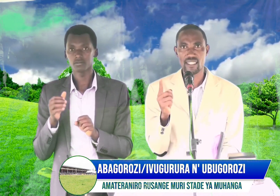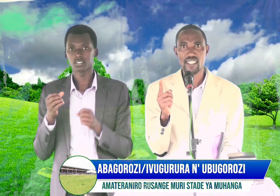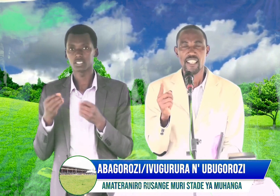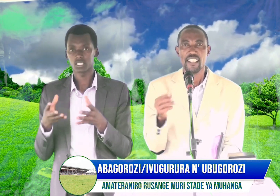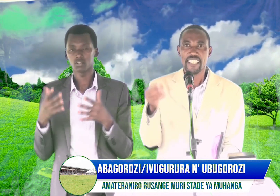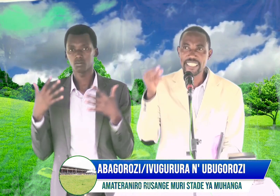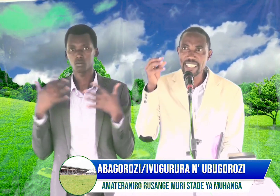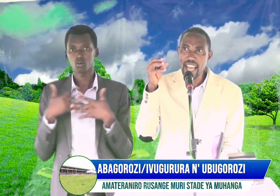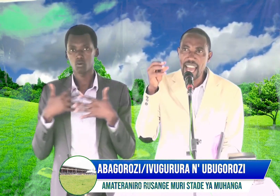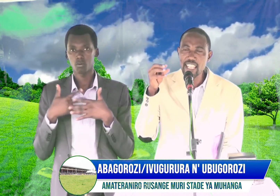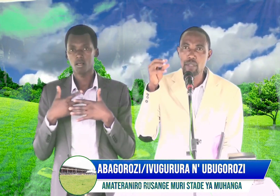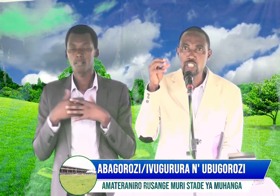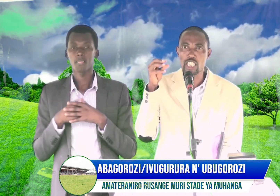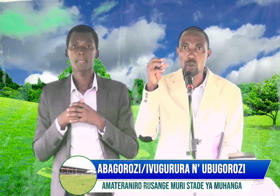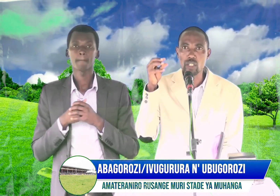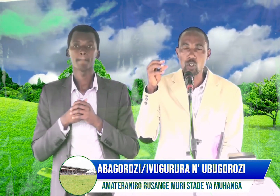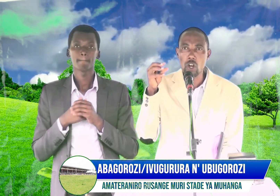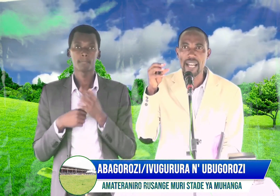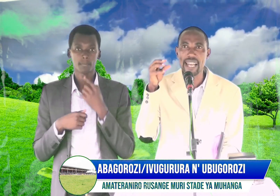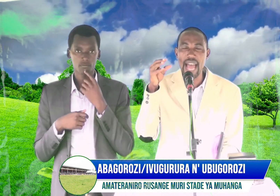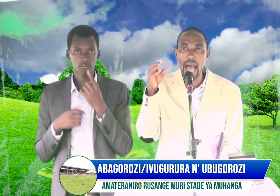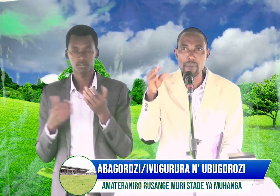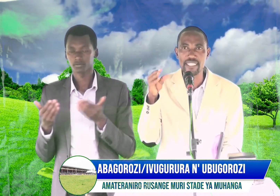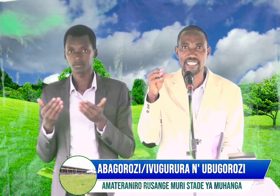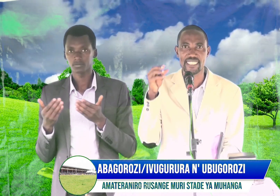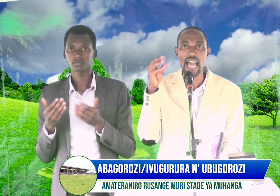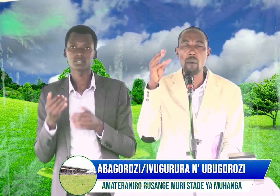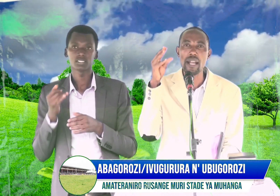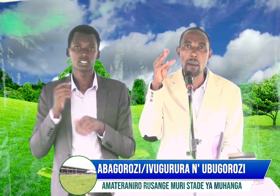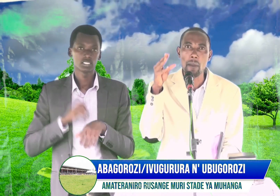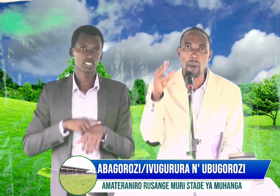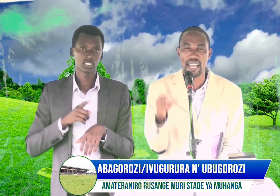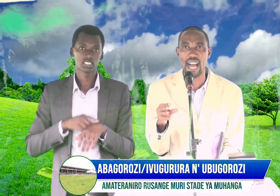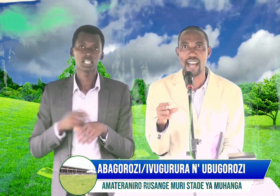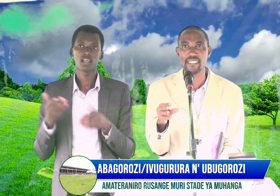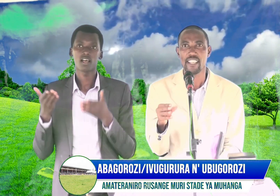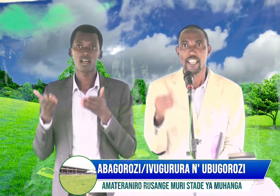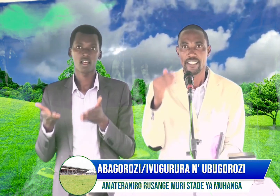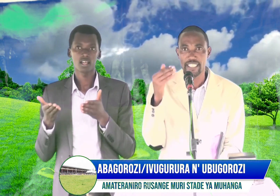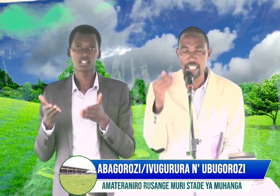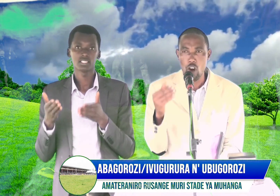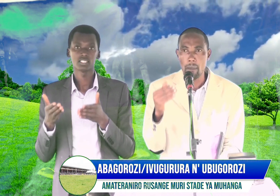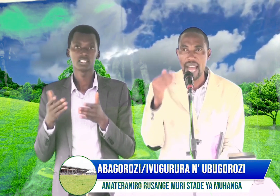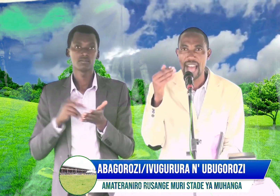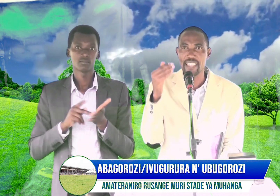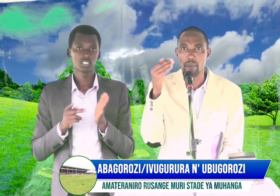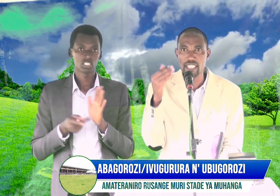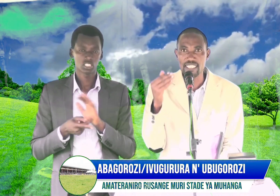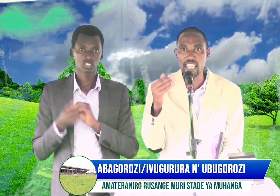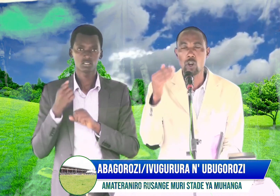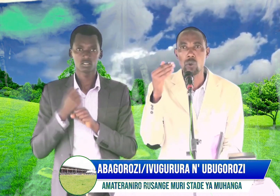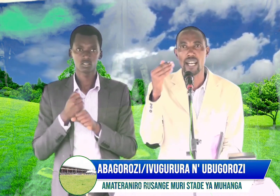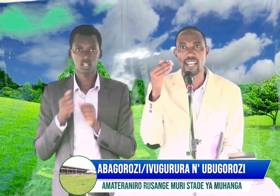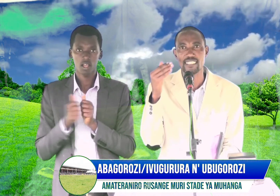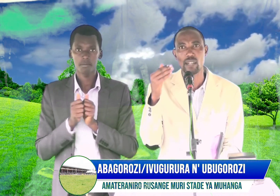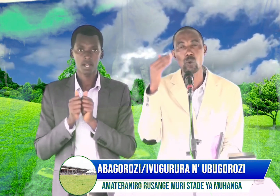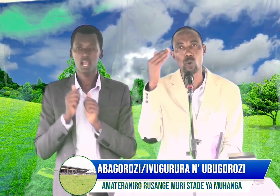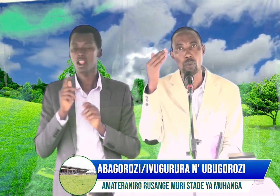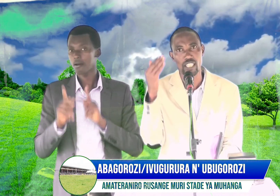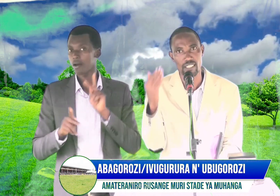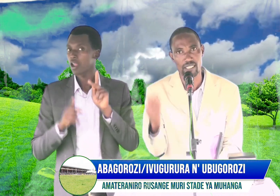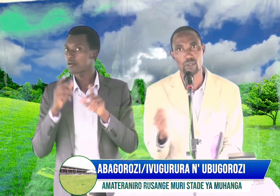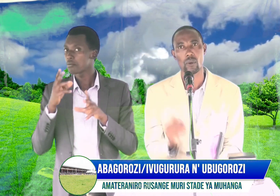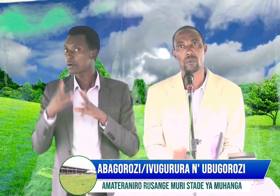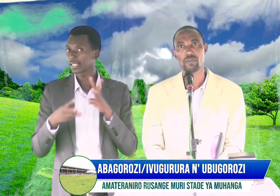urahirwe n'igihe hari imishinga uri gukorana n'abisi cyangwa n'abapagani niwo mwanya mwiza wo kugaragaza